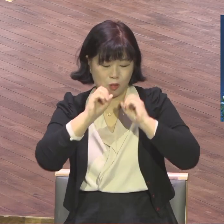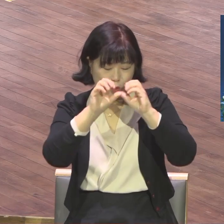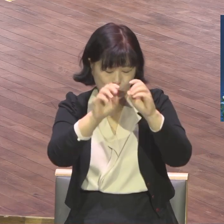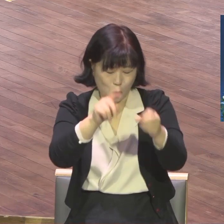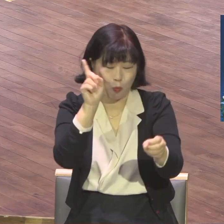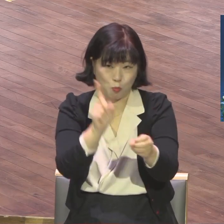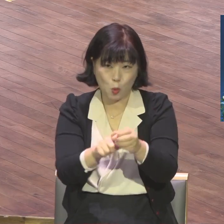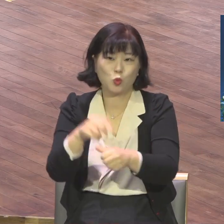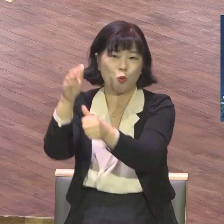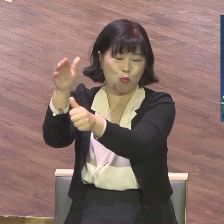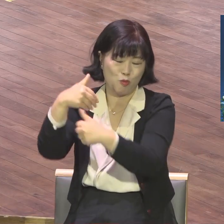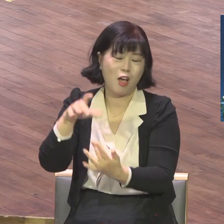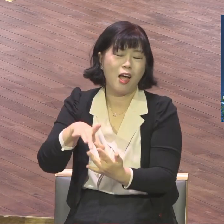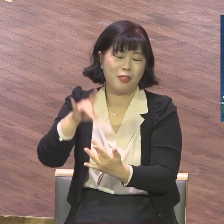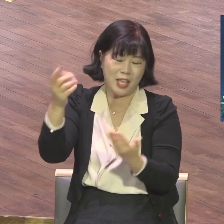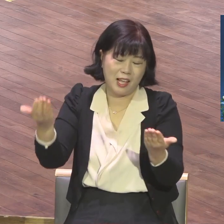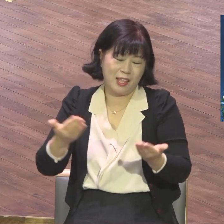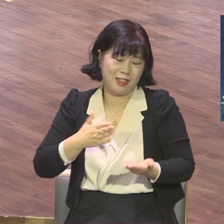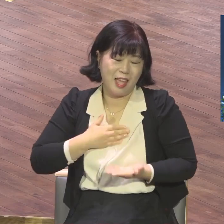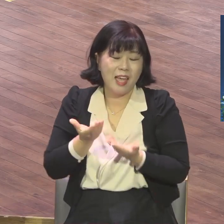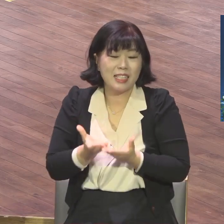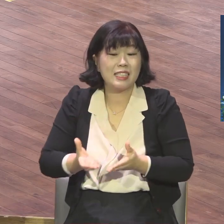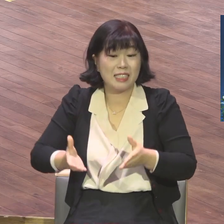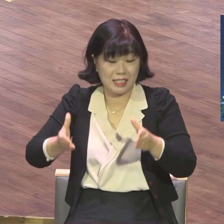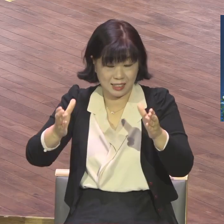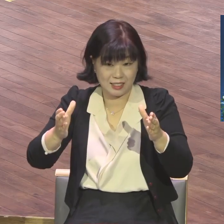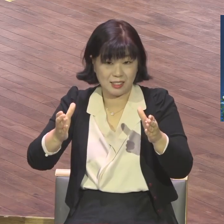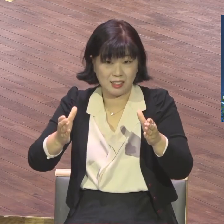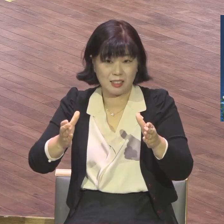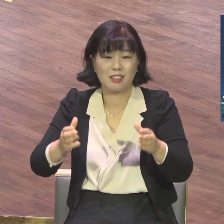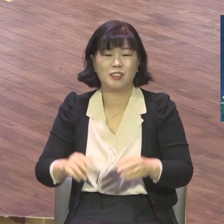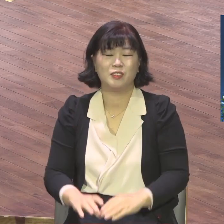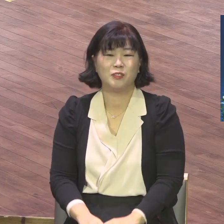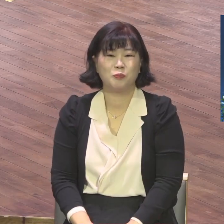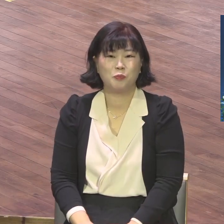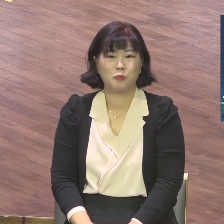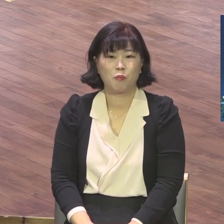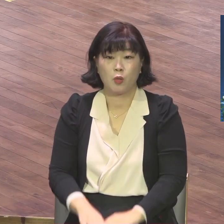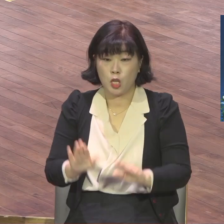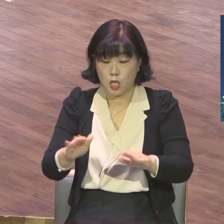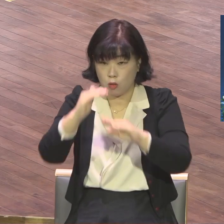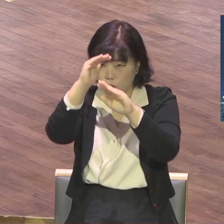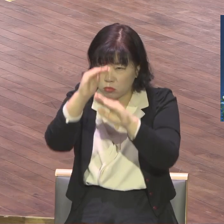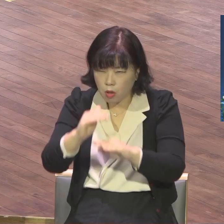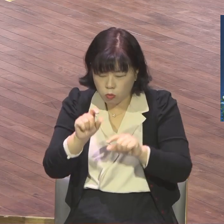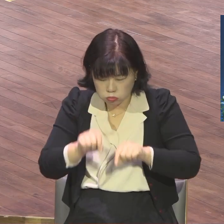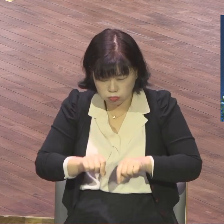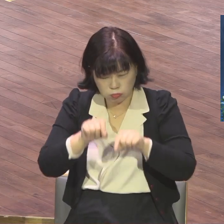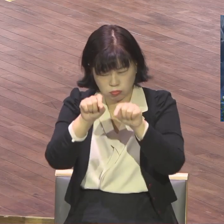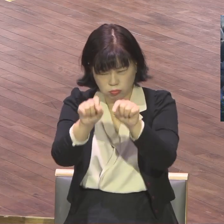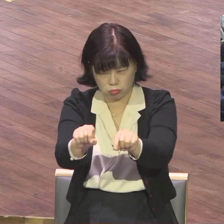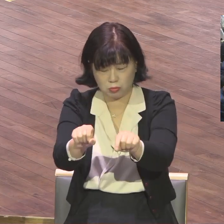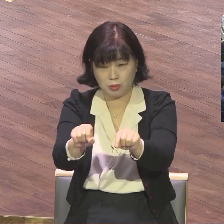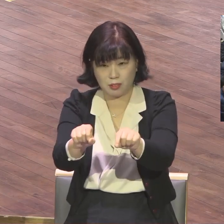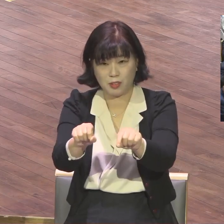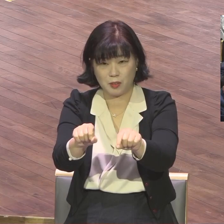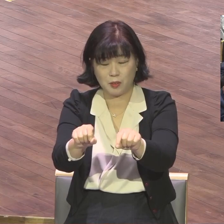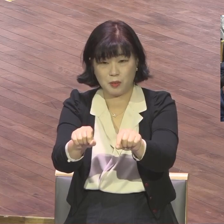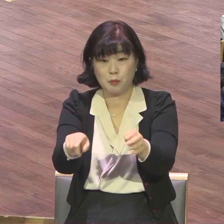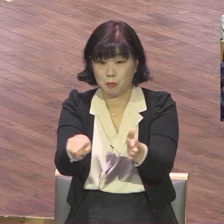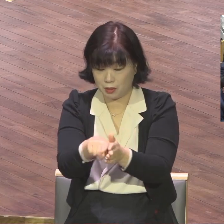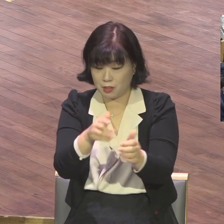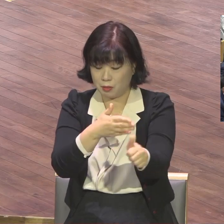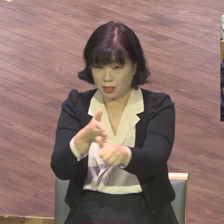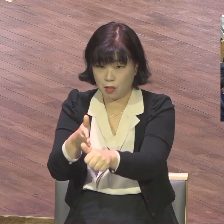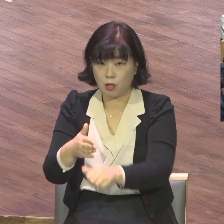이 바울에게 하신 이 음성이 오늘 이 시간 여러분에게 하신 음성을 들려주시기 바랍니다.